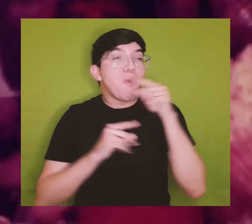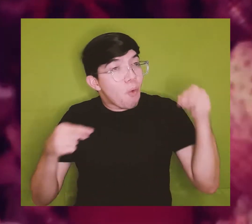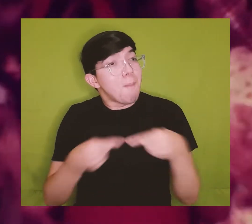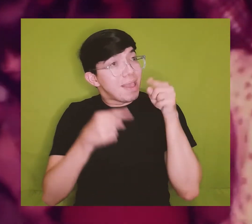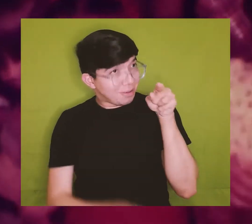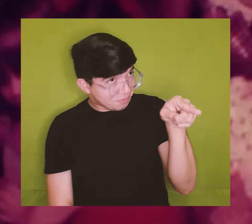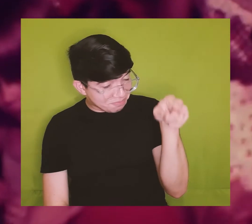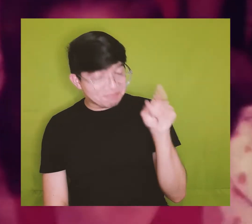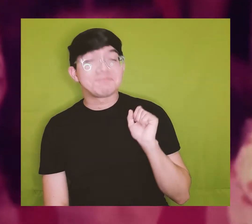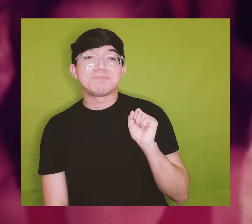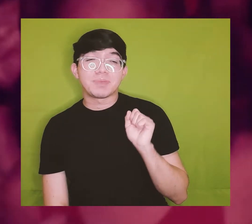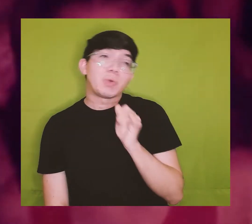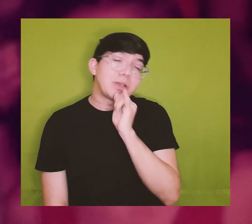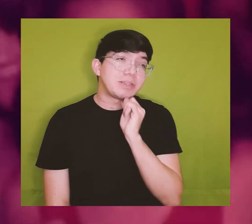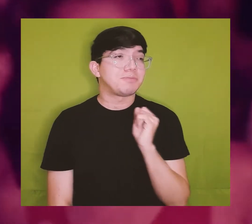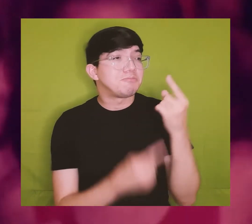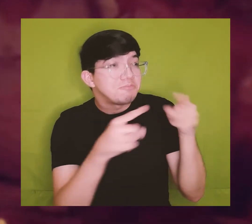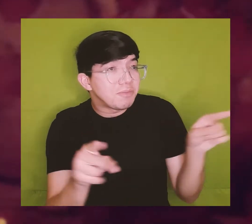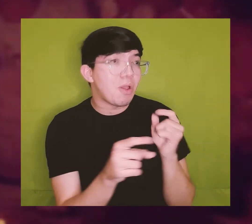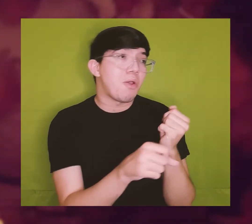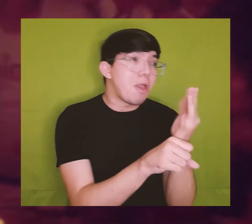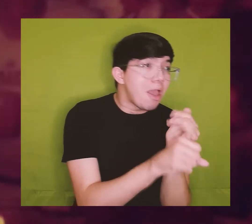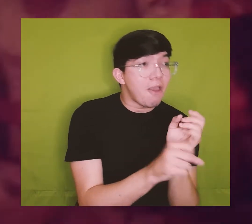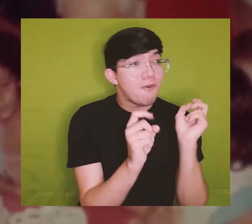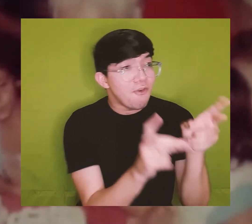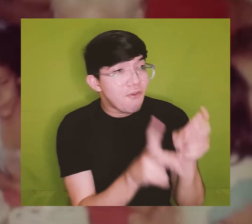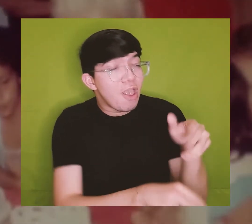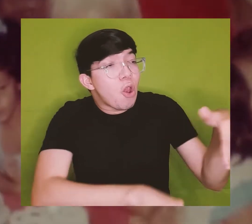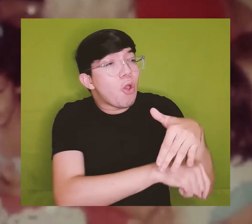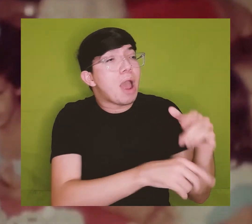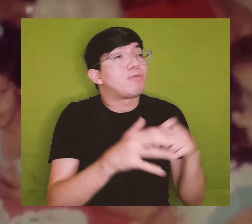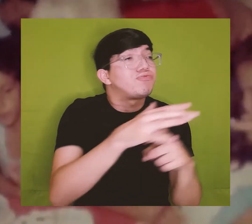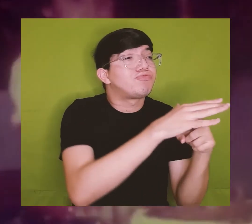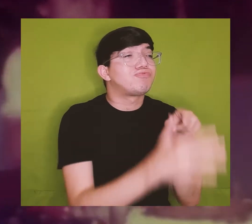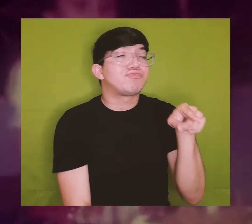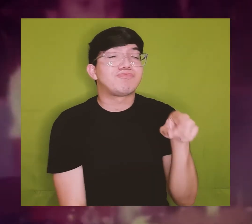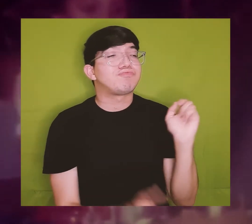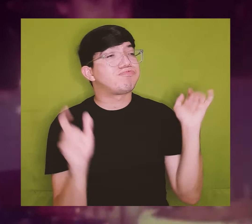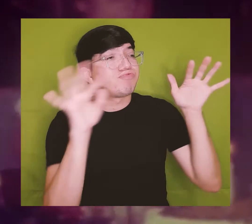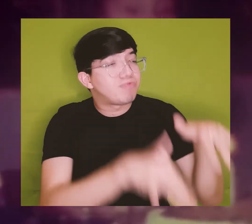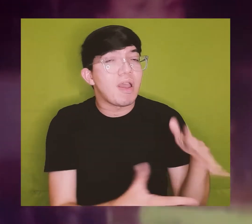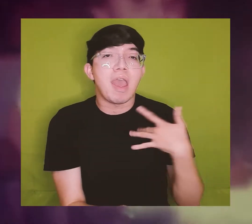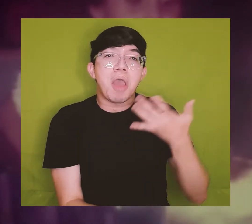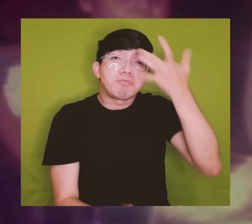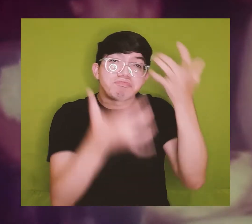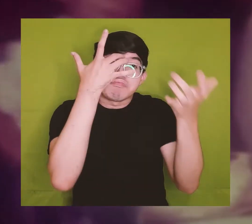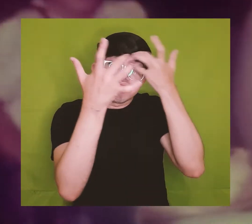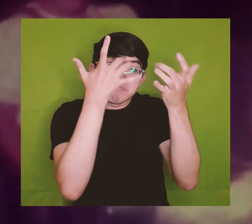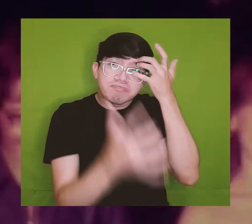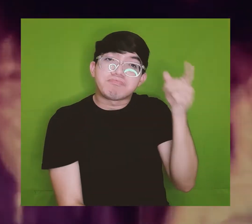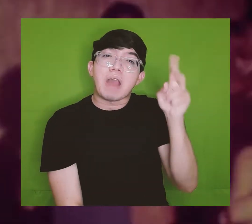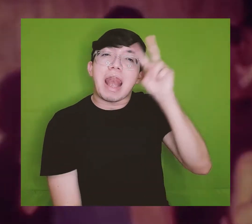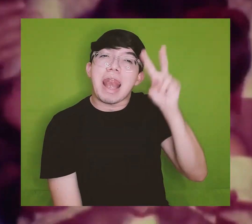batatinha, sabe? É uma coisa muito particular do lugar. E esse termo lugar é muito bonito, sabe? O seu lugarzinho, sabe? No mundo, sabe? O seu pequeno lugar que